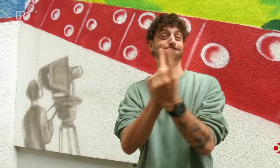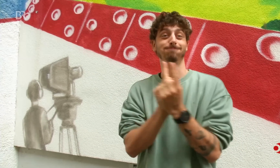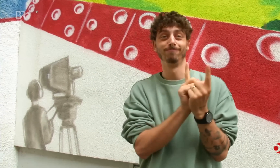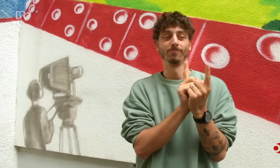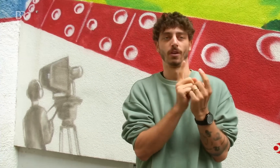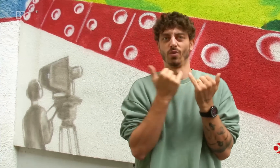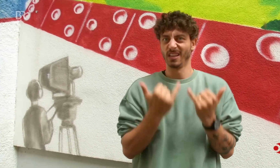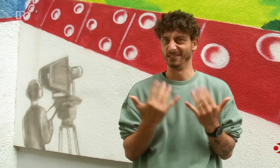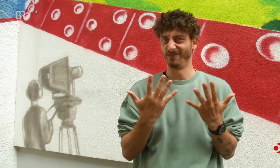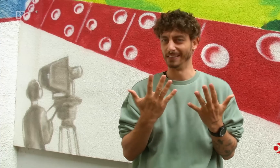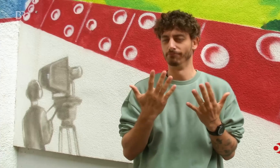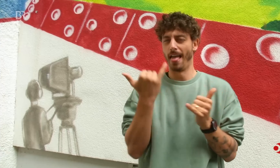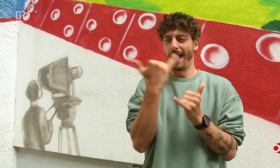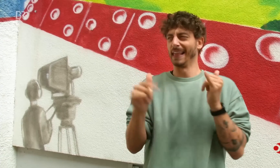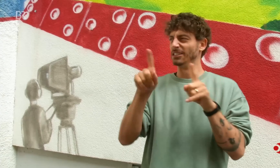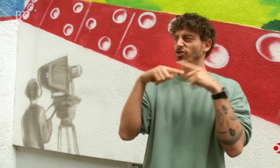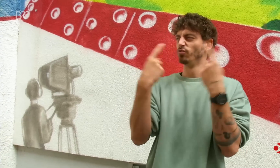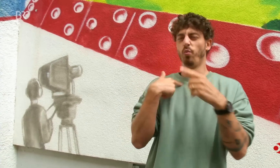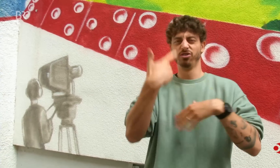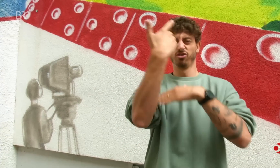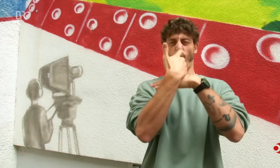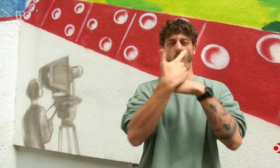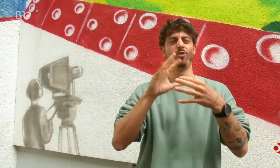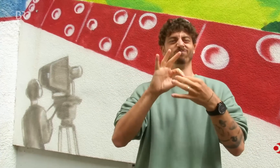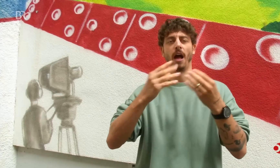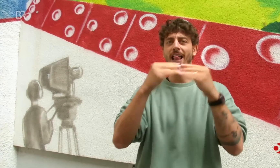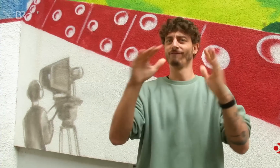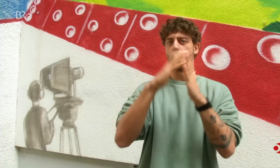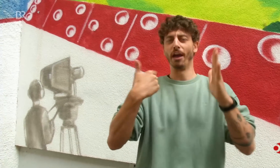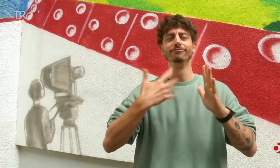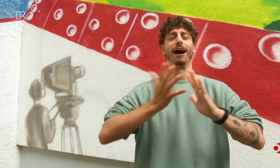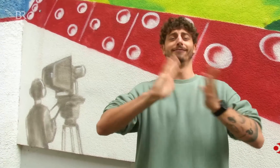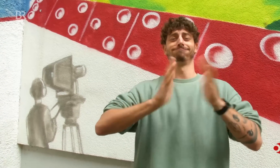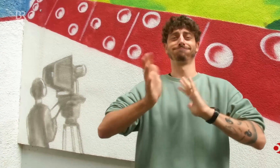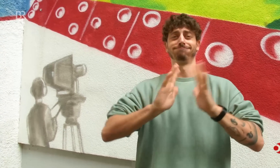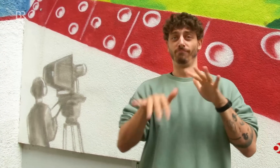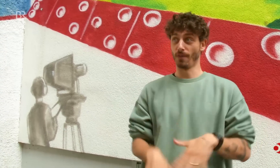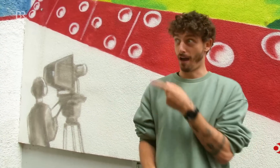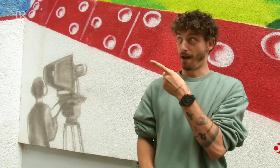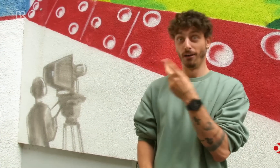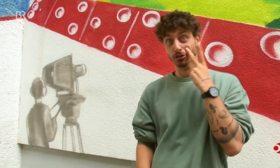den TierbesitzerInnen gedreht. Jetzt fehlen noch die Studioaufnahmen für die Infoblöcke. Schaut mal.